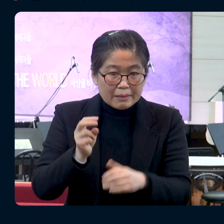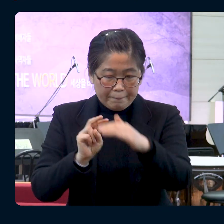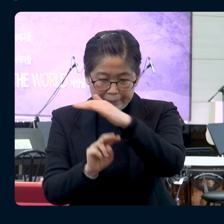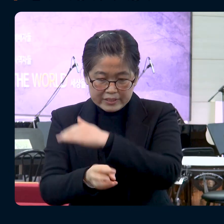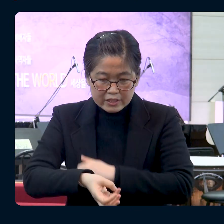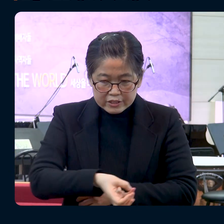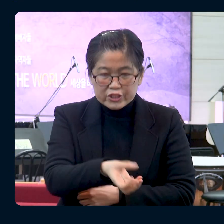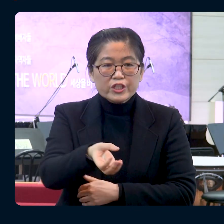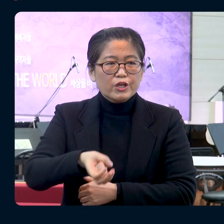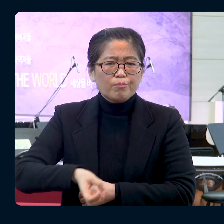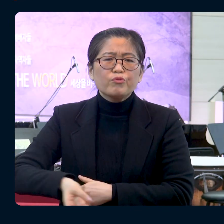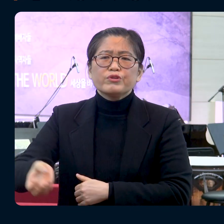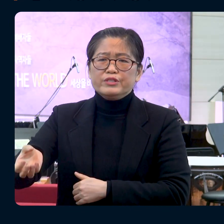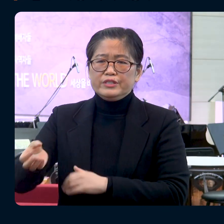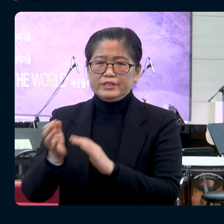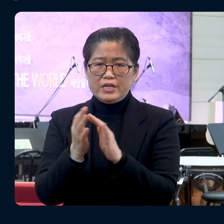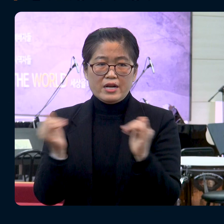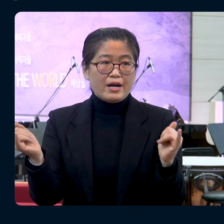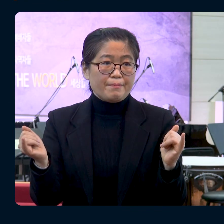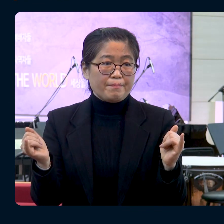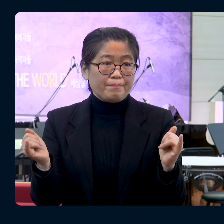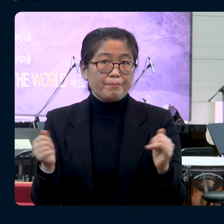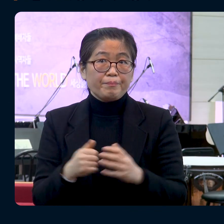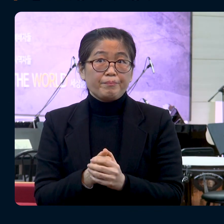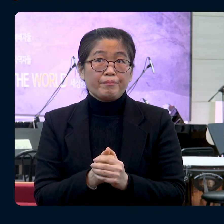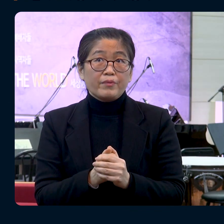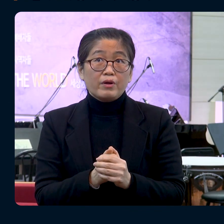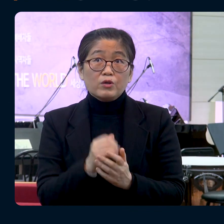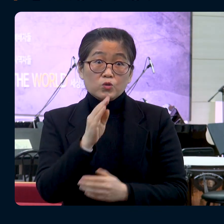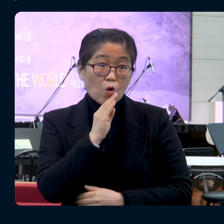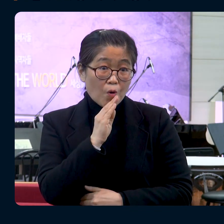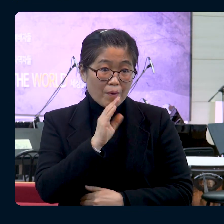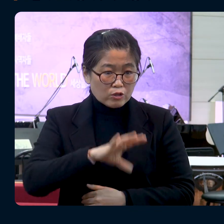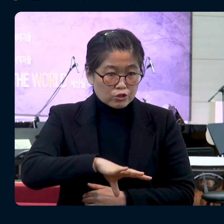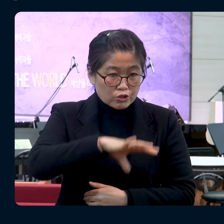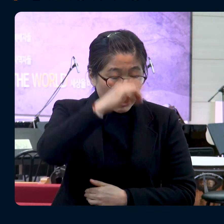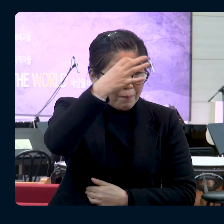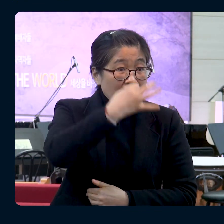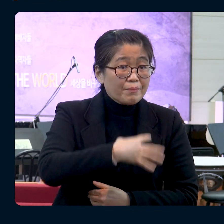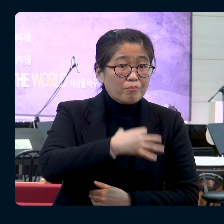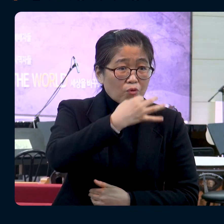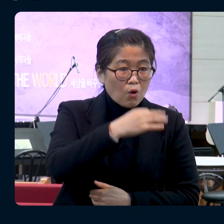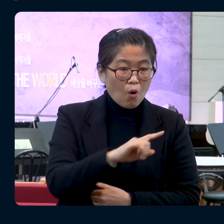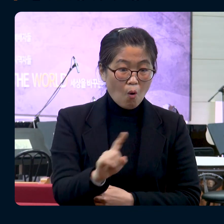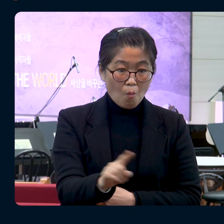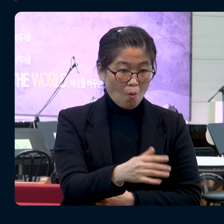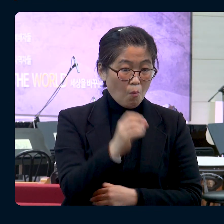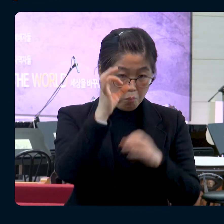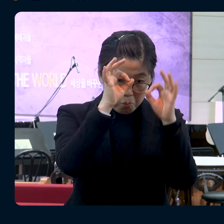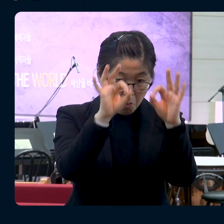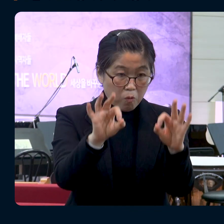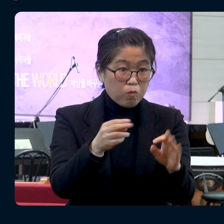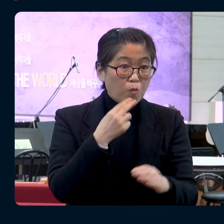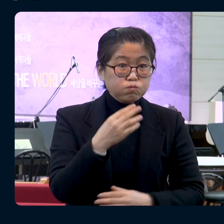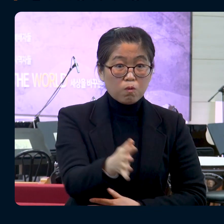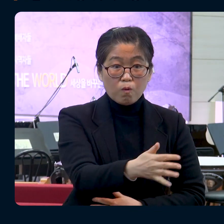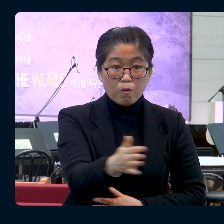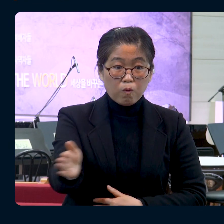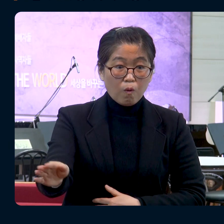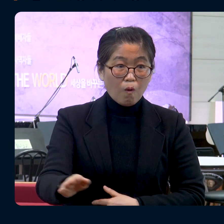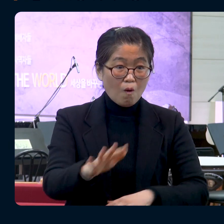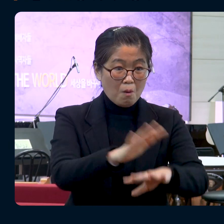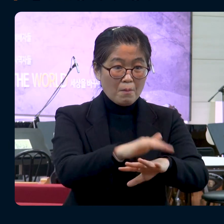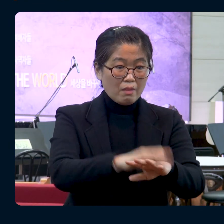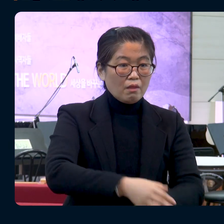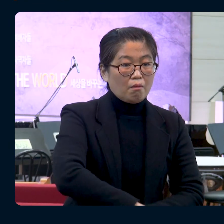그 비전의 씨를 갖다가 뿌리는 거예요. 그러다 보니까 사실은 정말 이것이 처음에는 힘들 수 있어요. 왜? 아무것도 안 보이잖아요. 여러분,